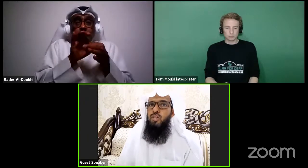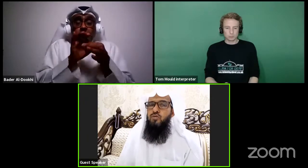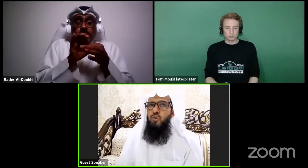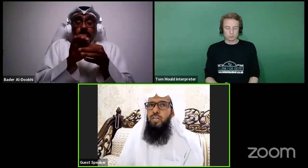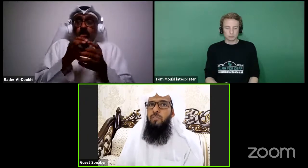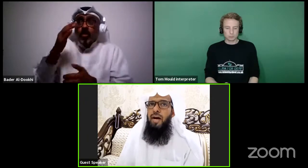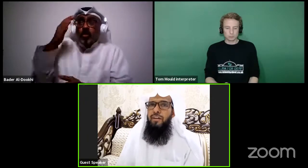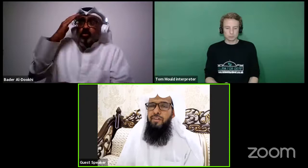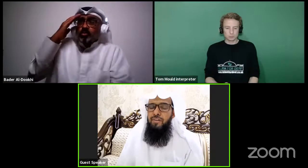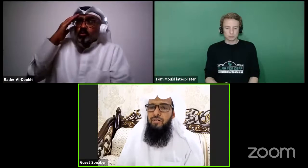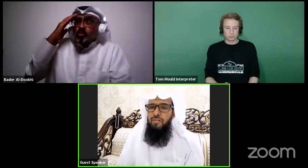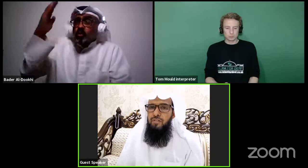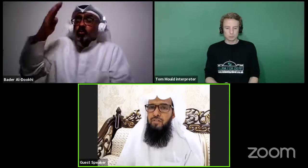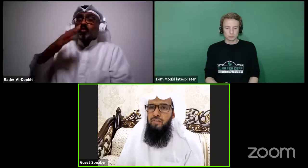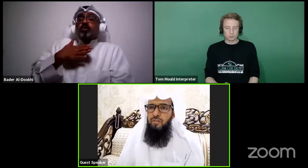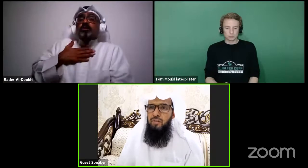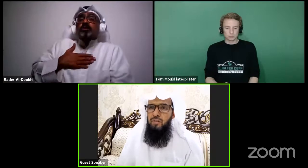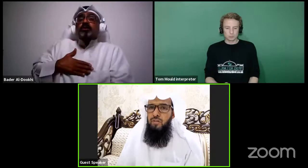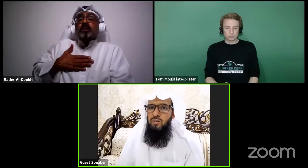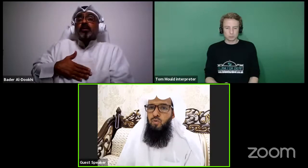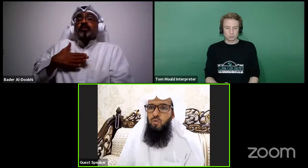فهو نصف الإيمان،